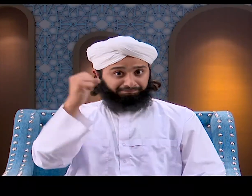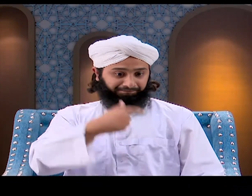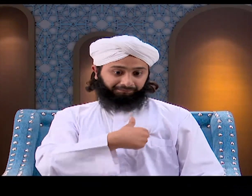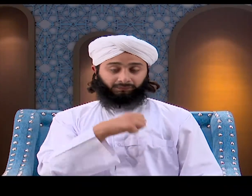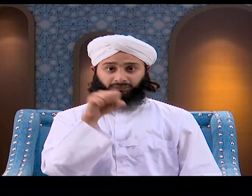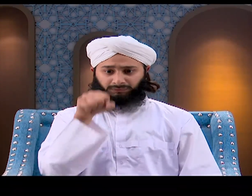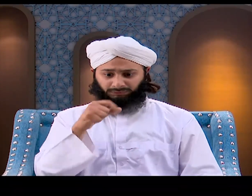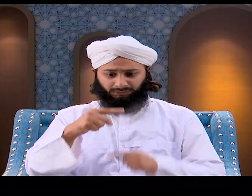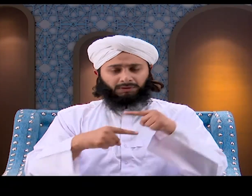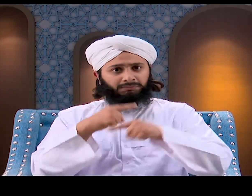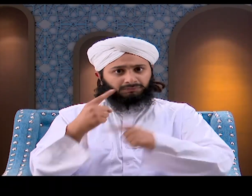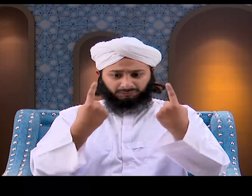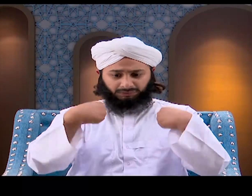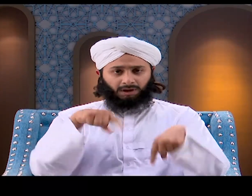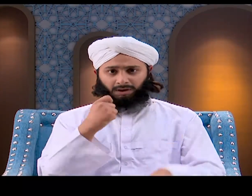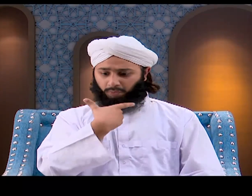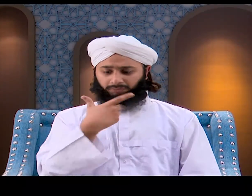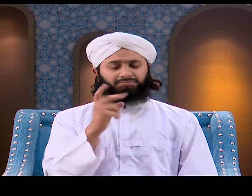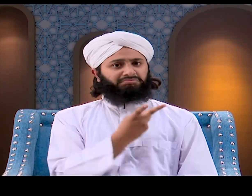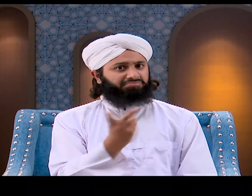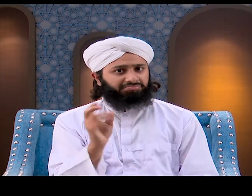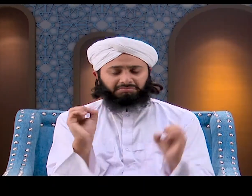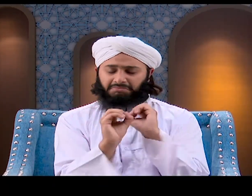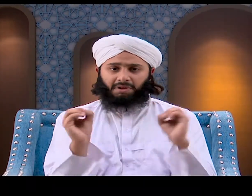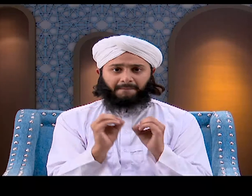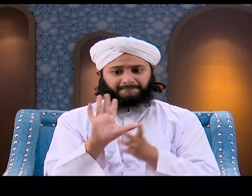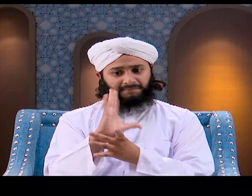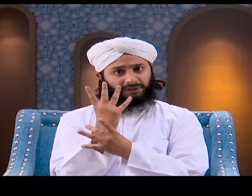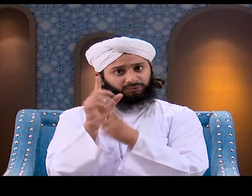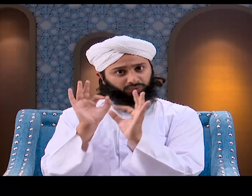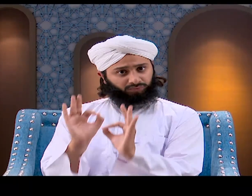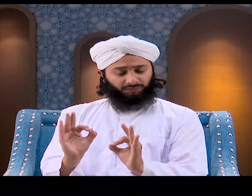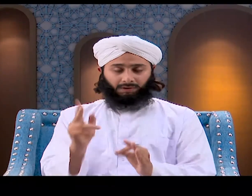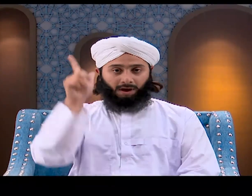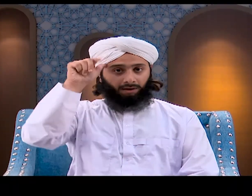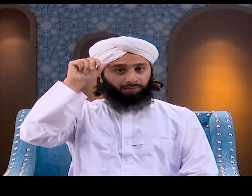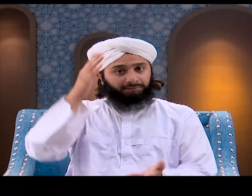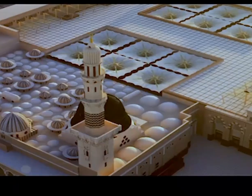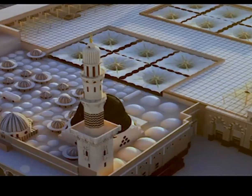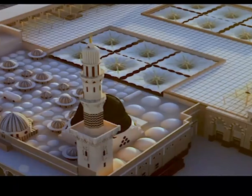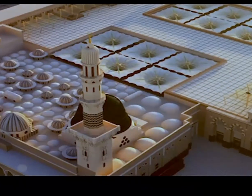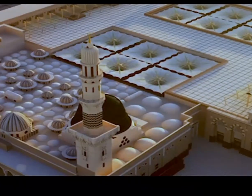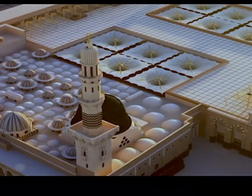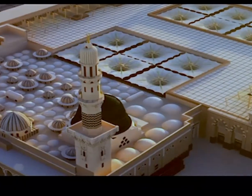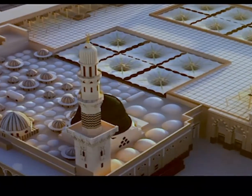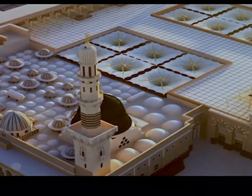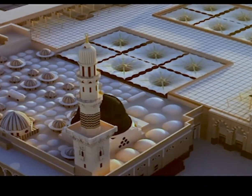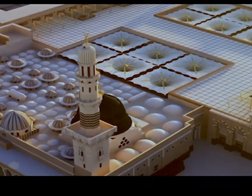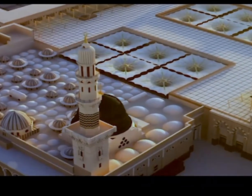زندگی بھر نہیں ہنسوں گا اور جب تک دنیا میں ہوں فکر آخرت ہی میں مصروف رہوں گا۔ صلو علی